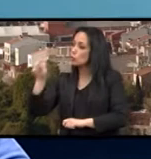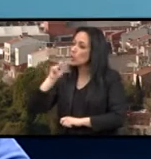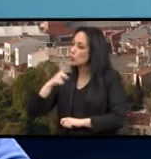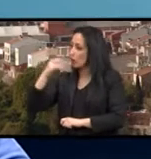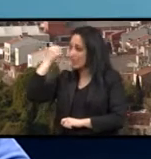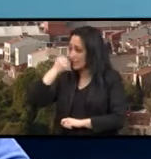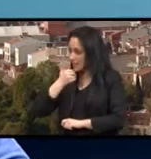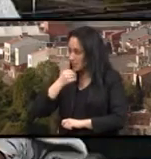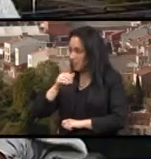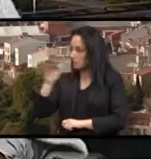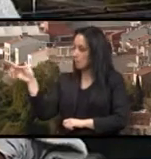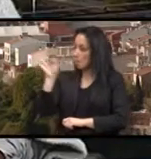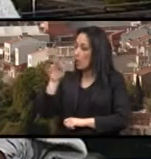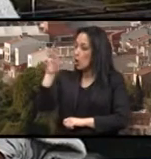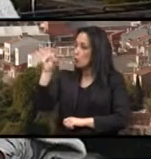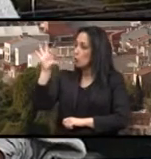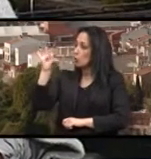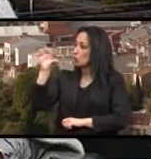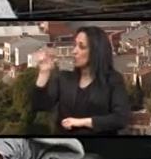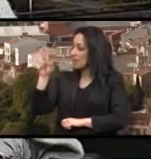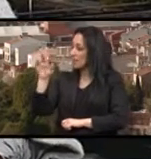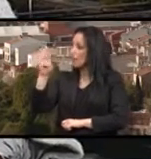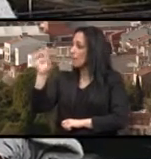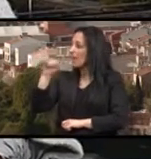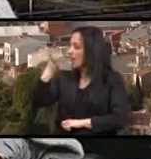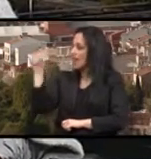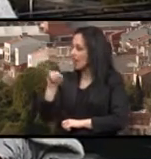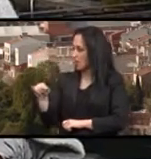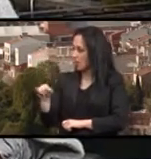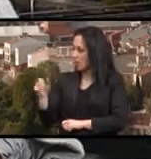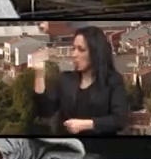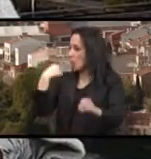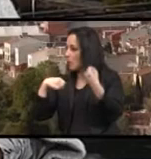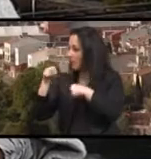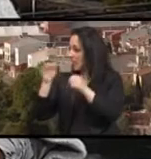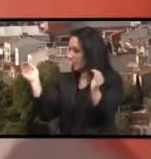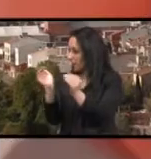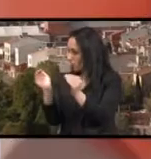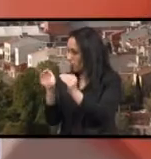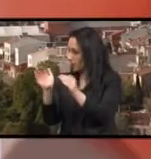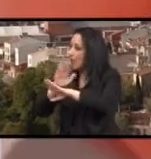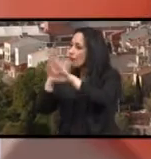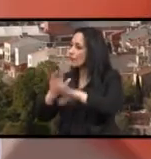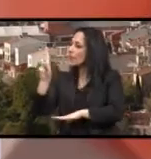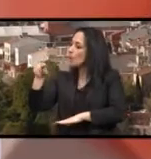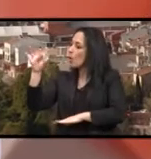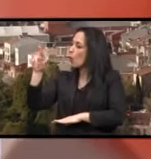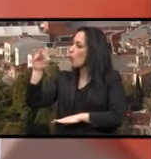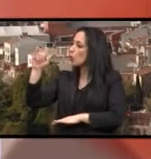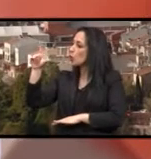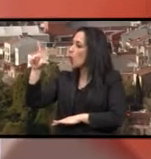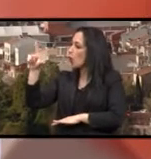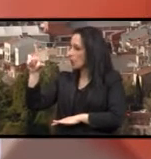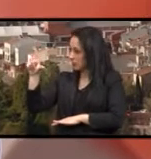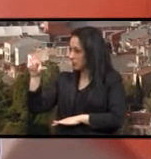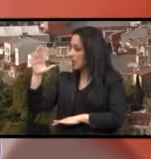Terrassa, la Roser Pérez, amb mobilitat reduïda, i finalitzant el Josep Oriol Capelles, amb pèrdua de visió de